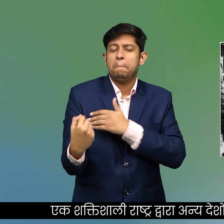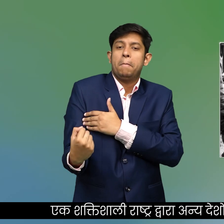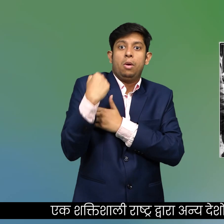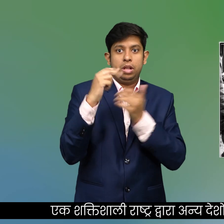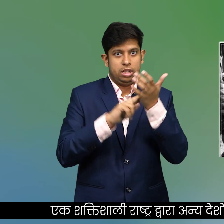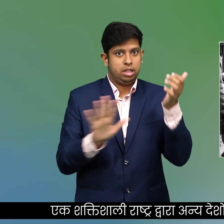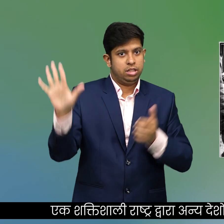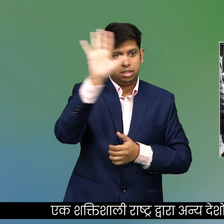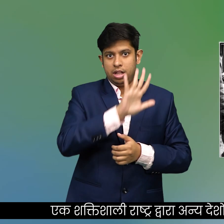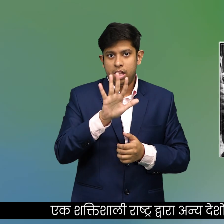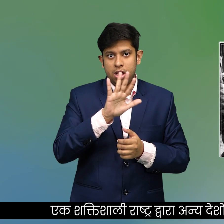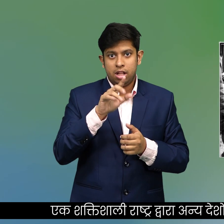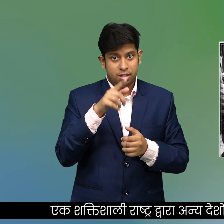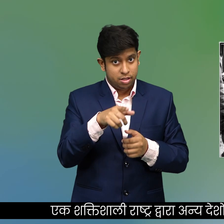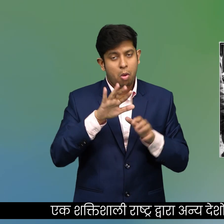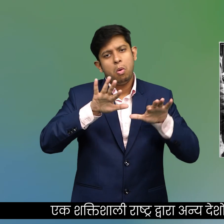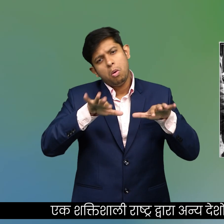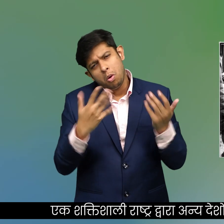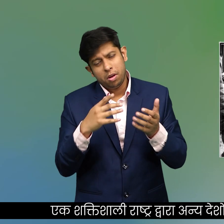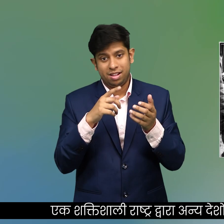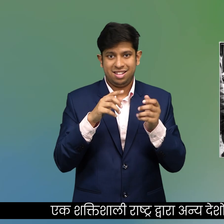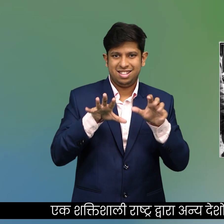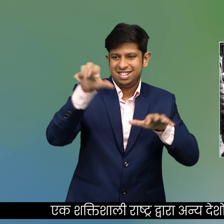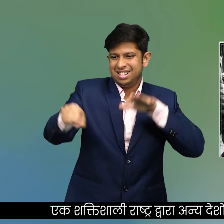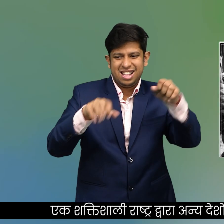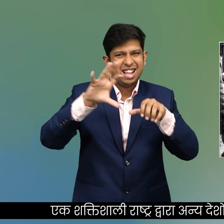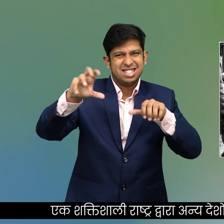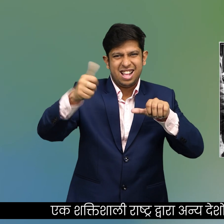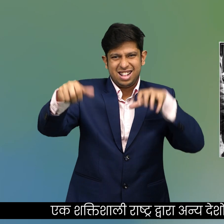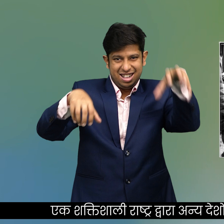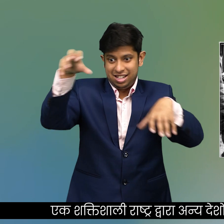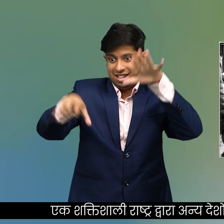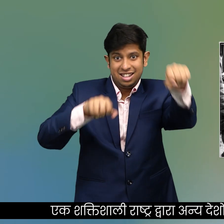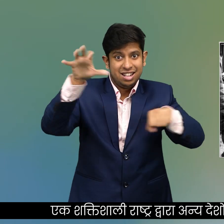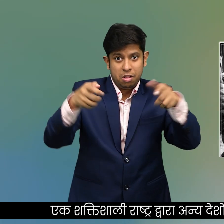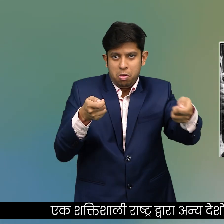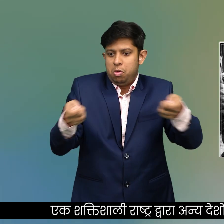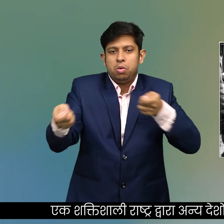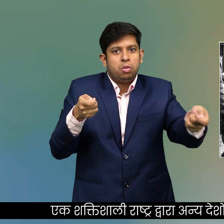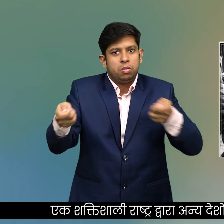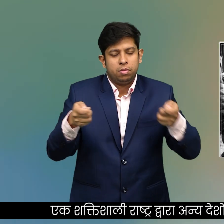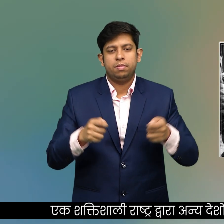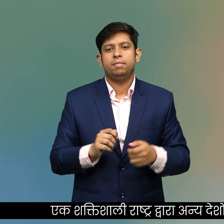शक्तिशाली राष्ट्र द्वारा अन्य देशों पर नियंत्रण बनाए रखना या उसे बढ़ाना।